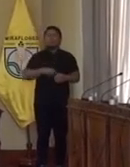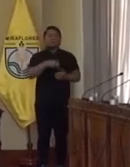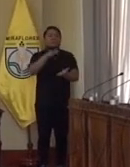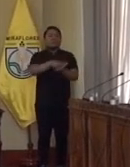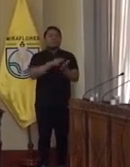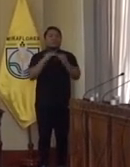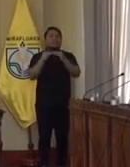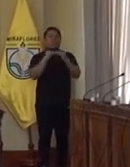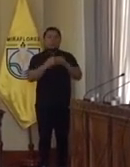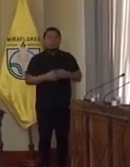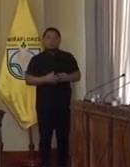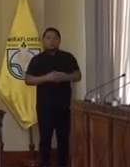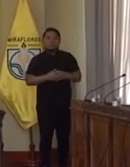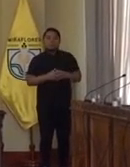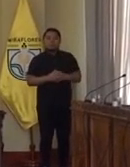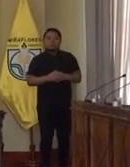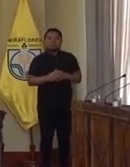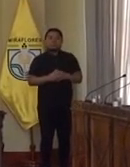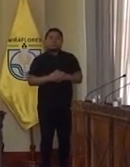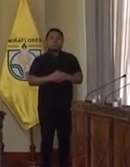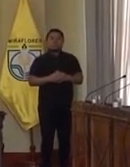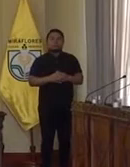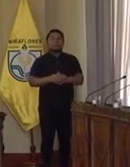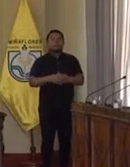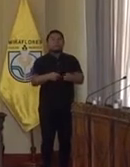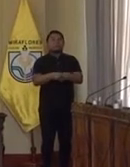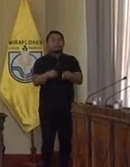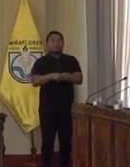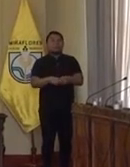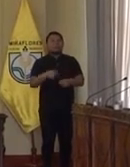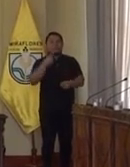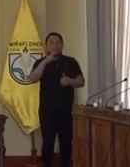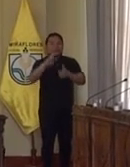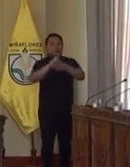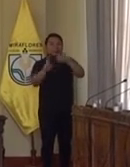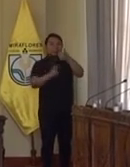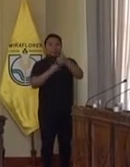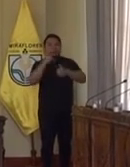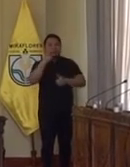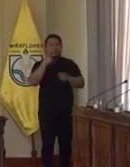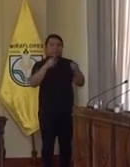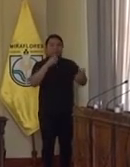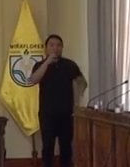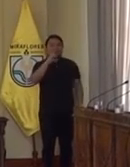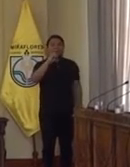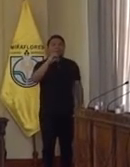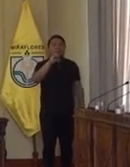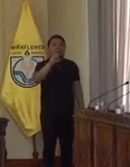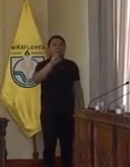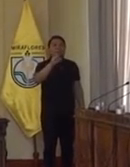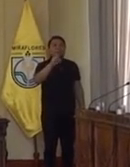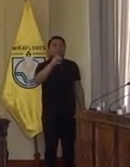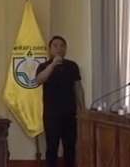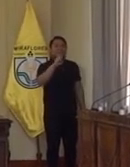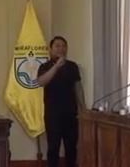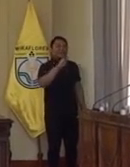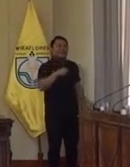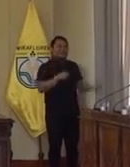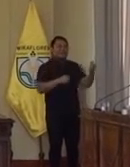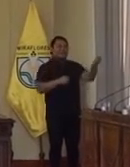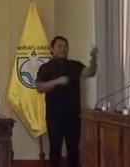Aprobado por unanimidad. Constancia que el regidor Óscar Chan está presente.